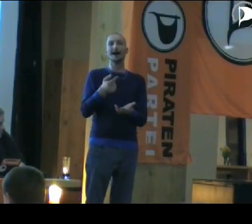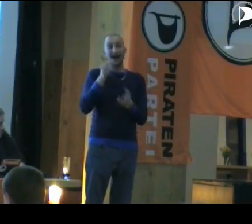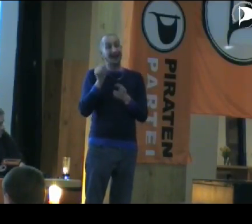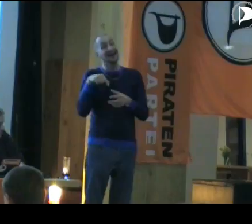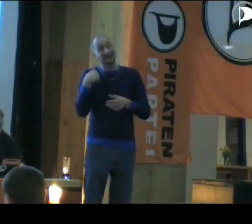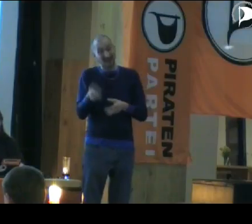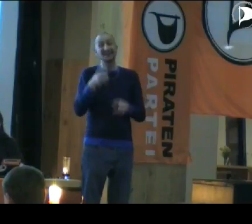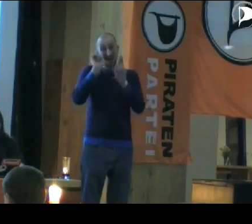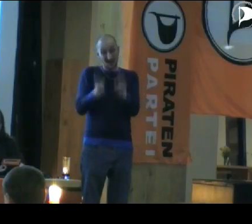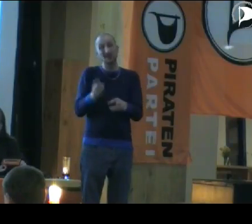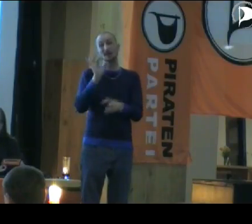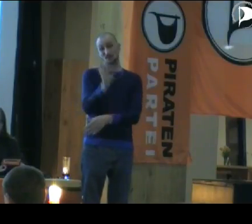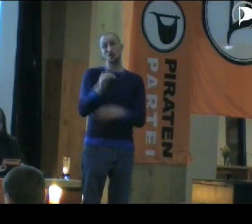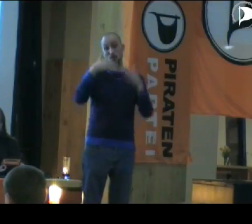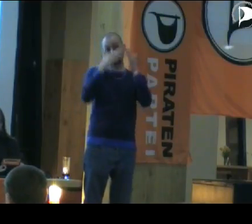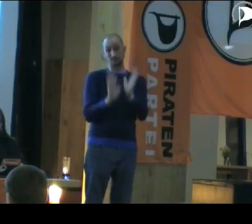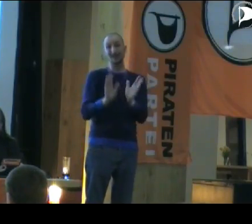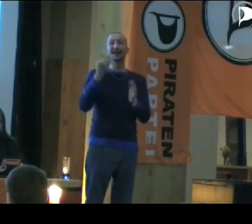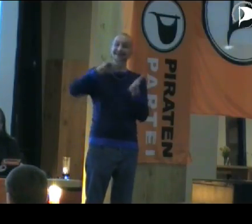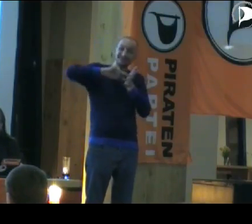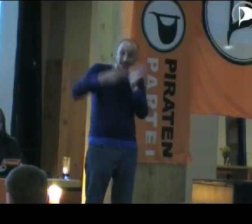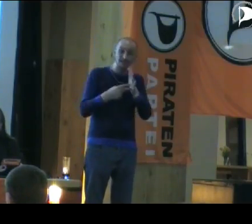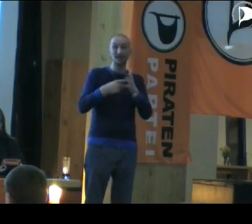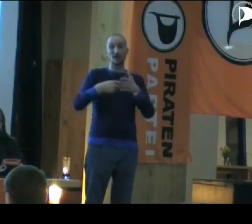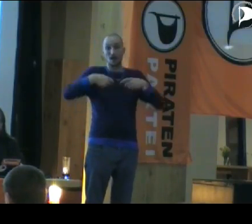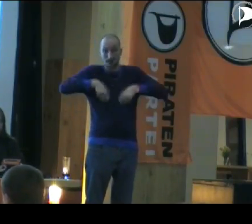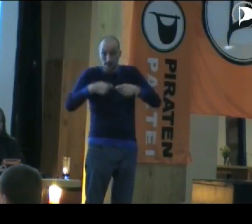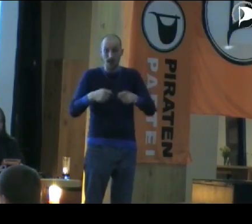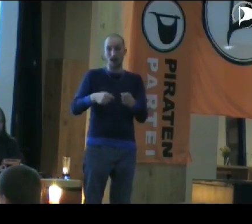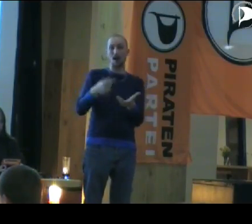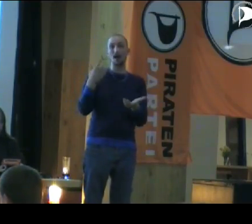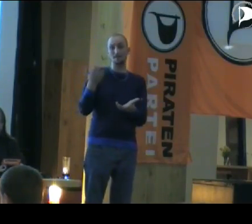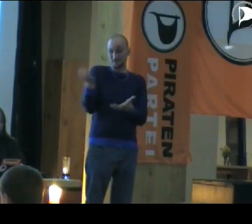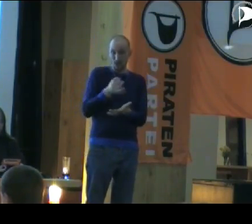den budgets von der auch für die einrichtung für die technik für das material sind wirklich